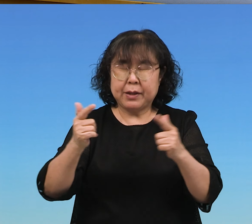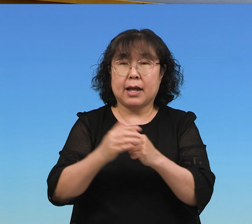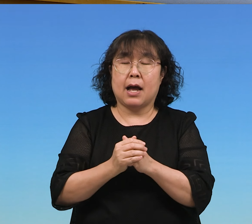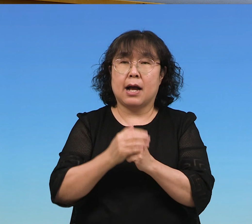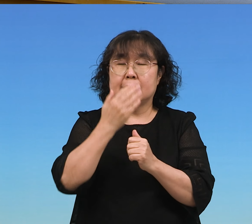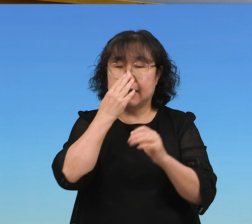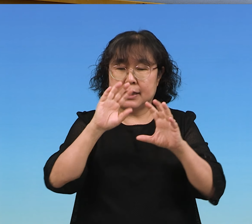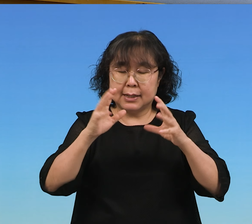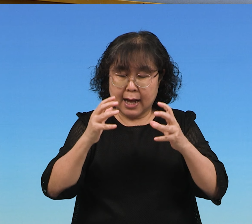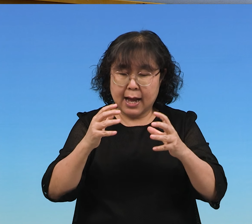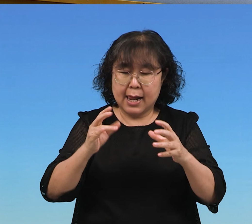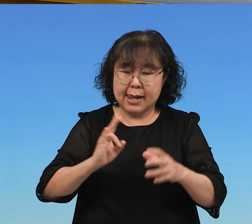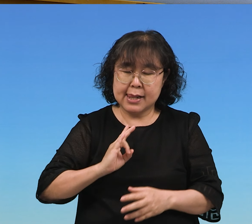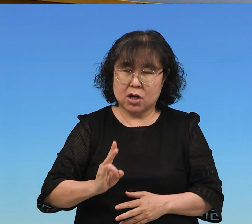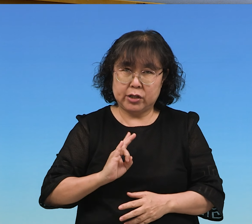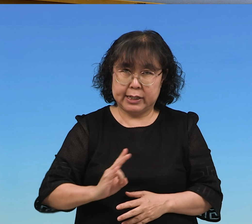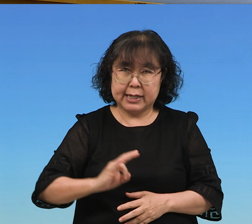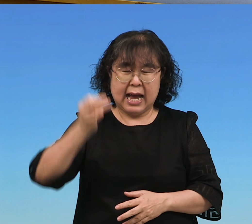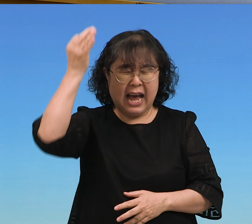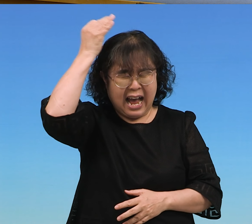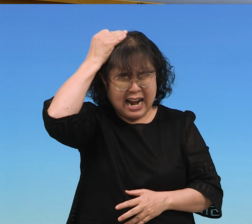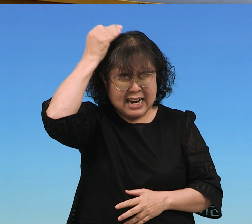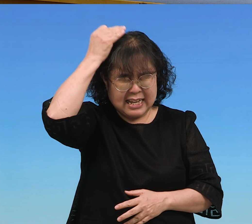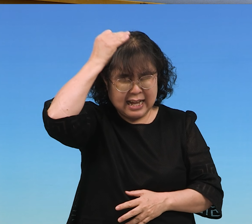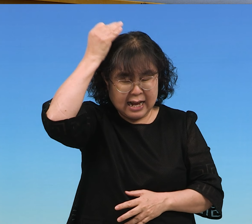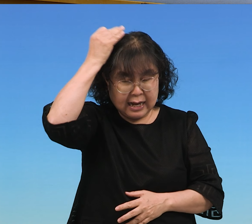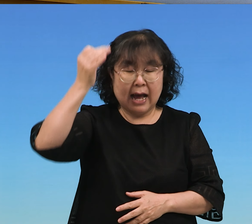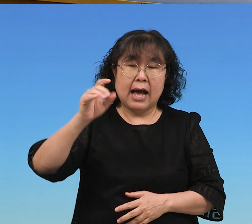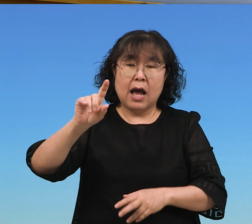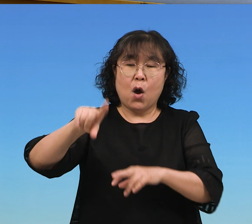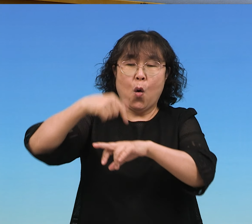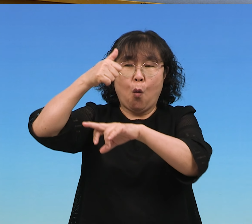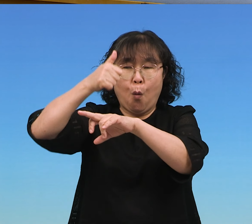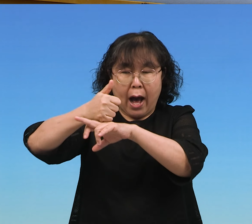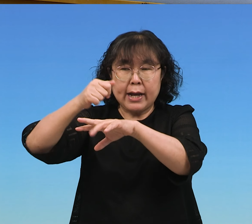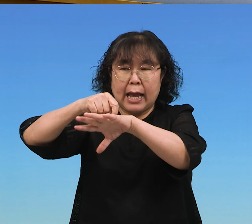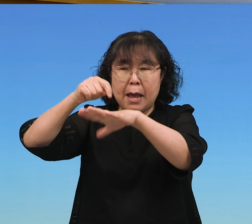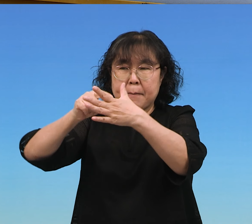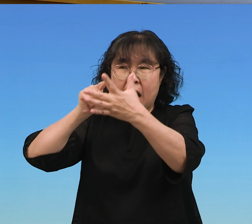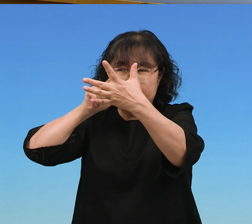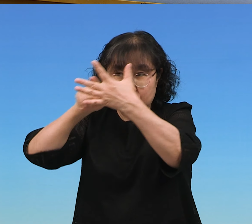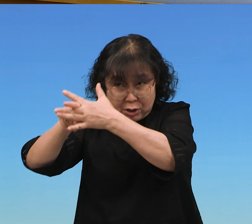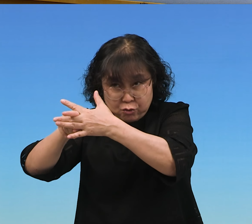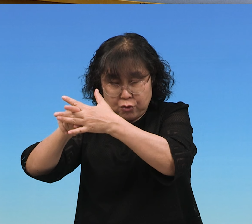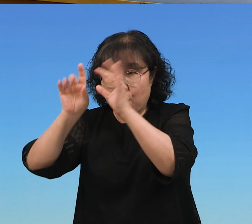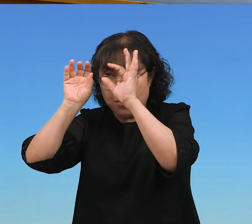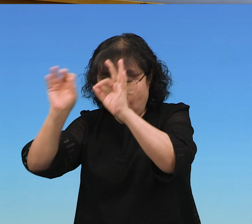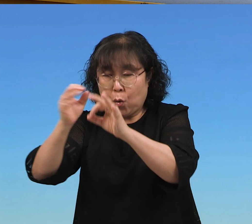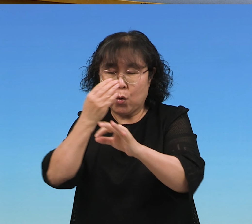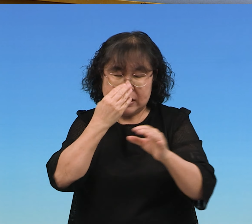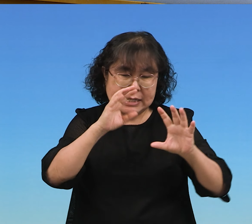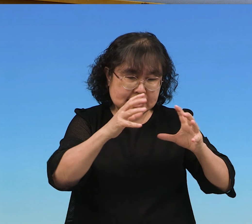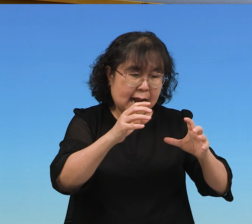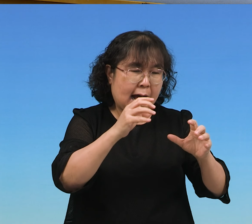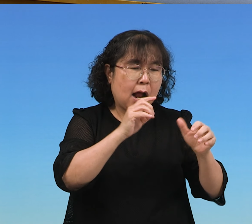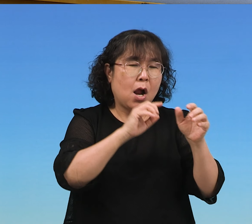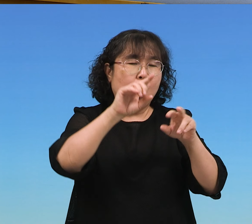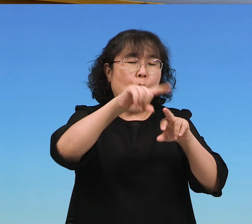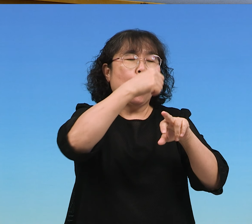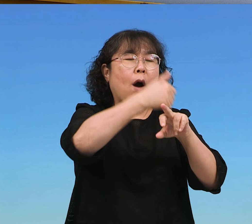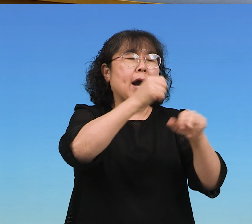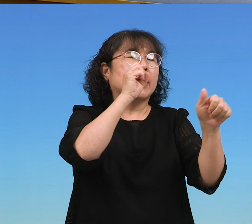아니로소이다. 오직 이스라엘 선지자 엘리사가 왕이 침실에 사신 말씀을 이스라엘의 왕에게 고하나이다